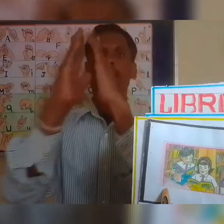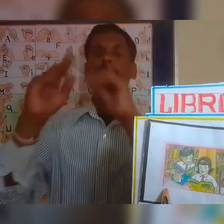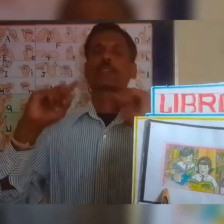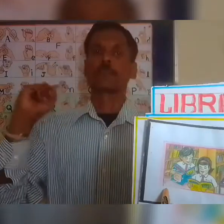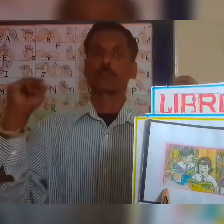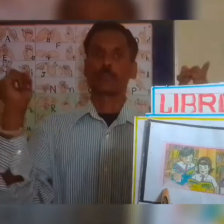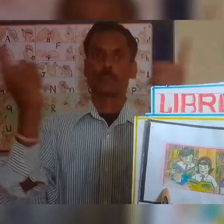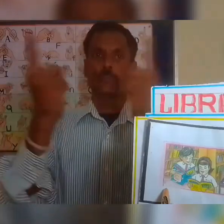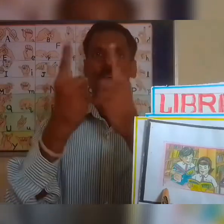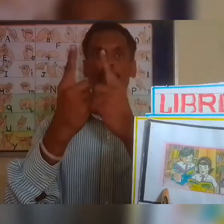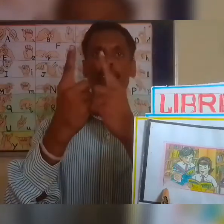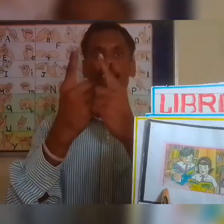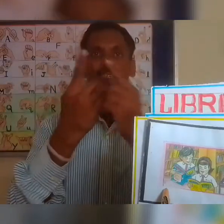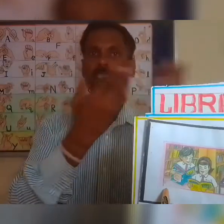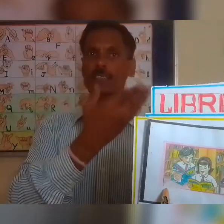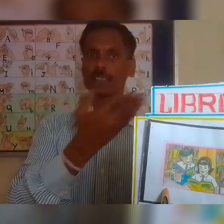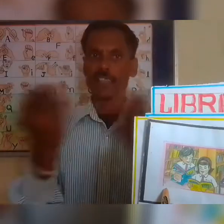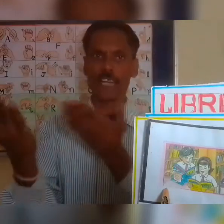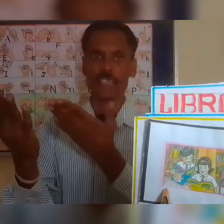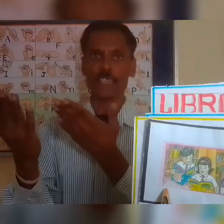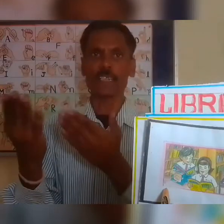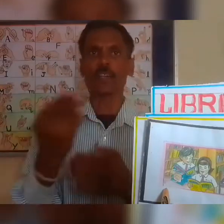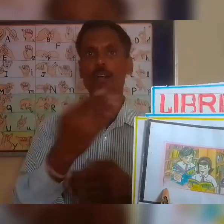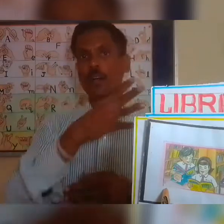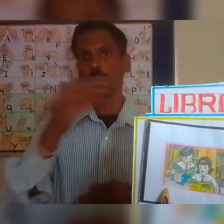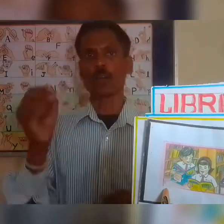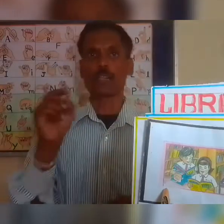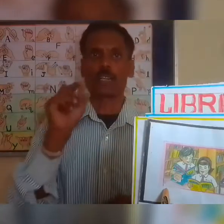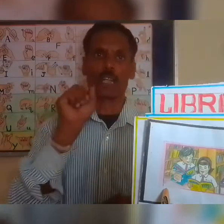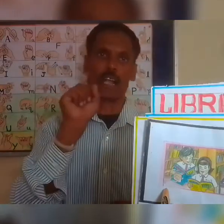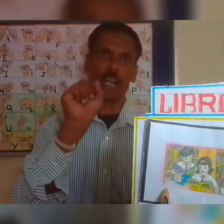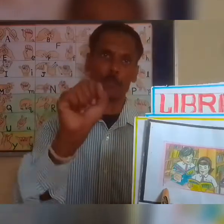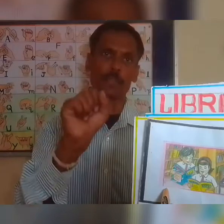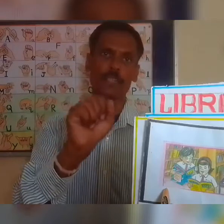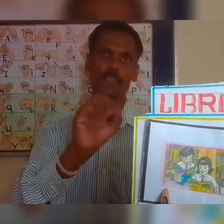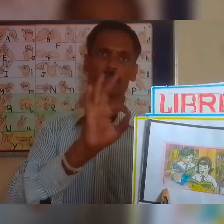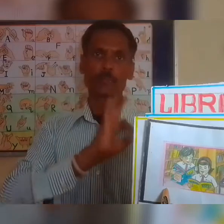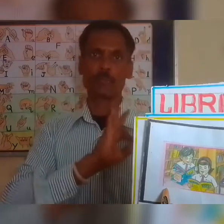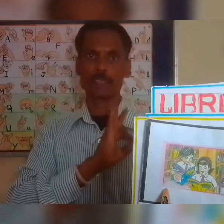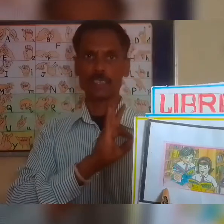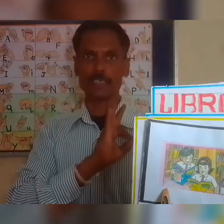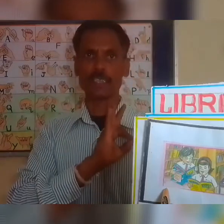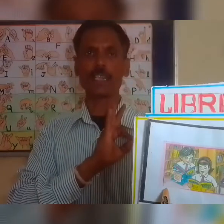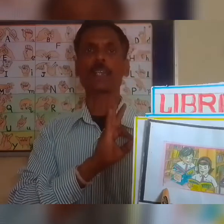लाइब देरी जाईए और अपनी पसंद की